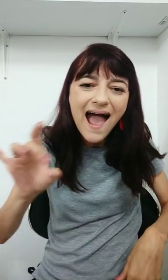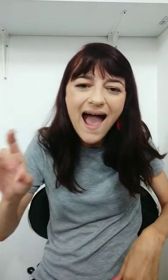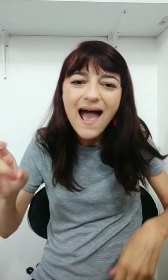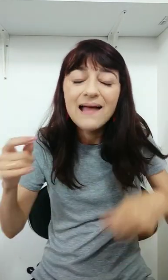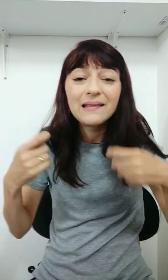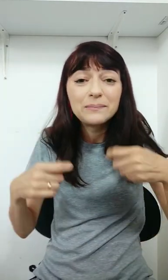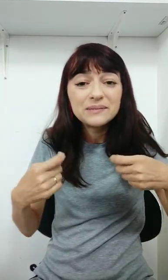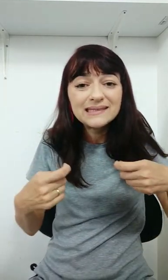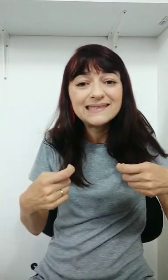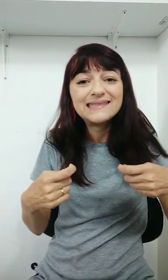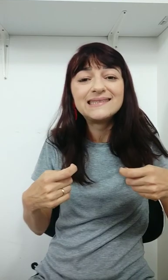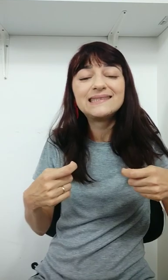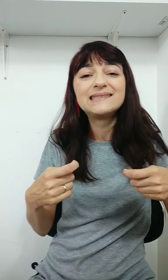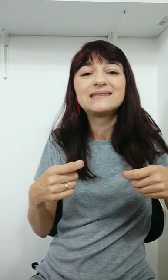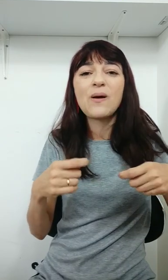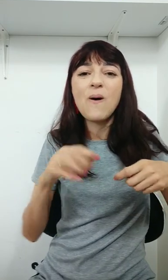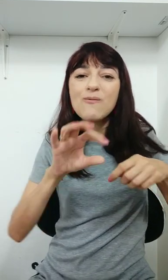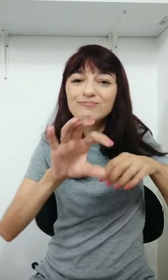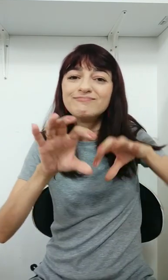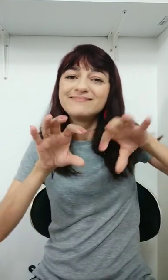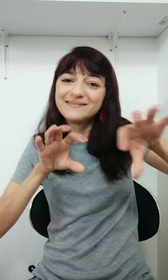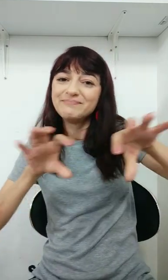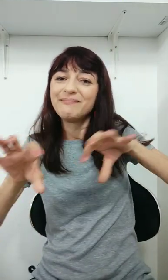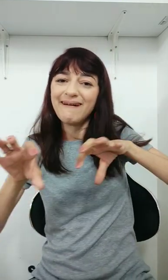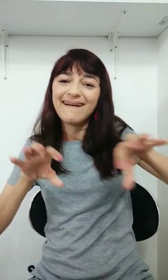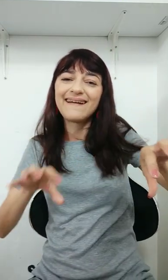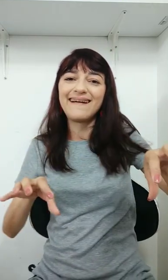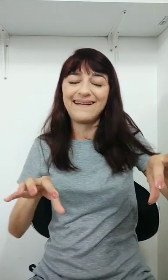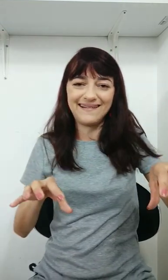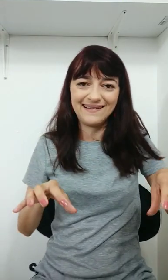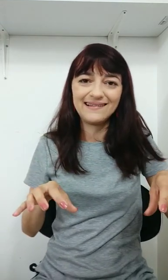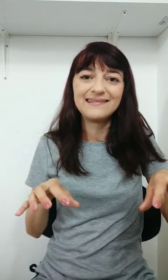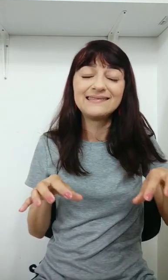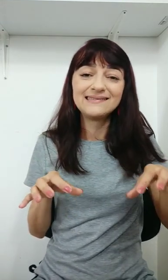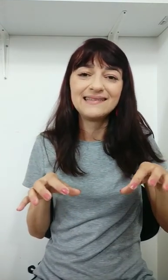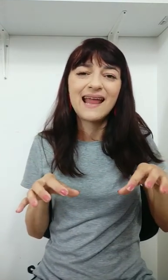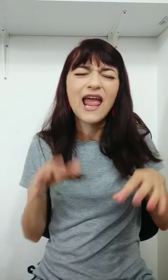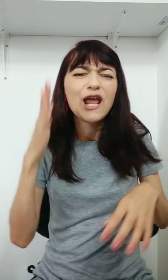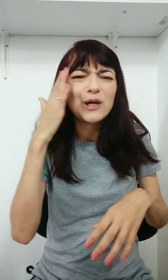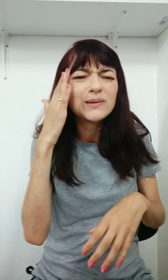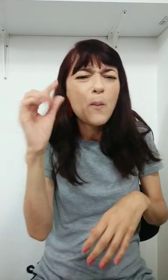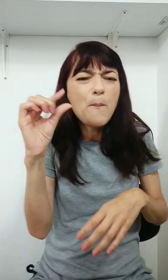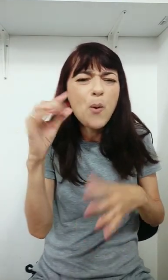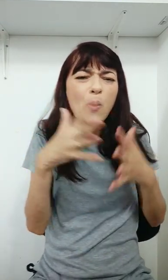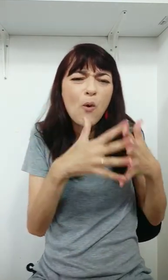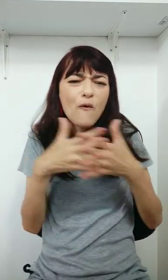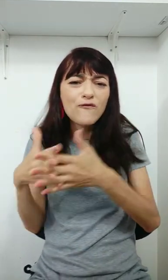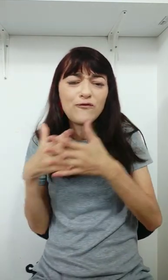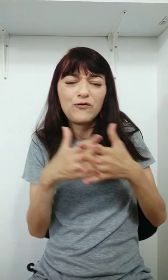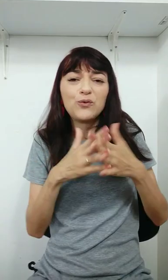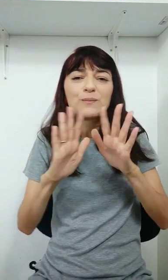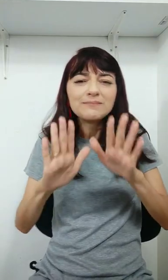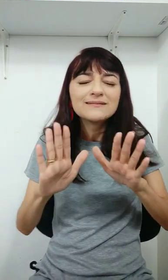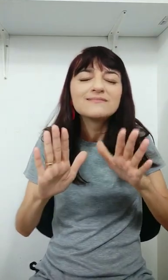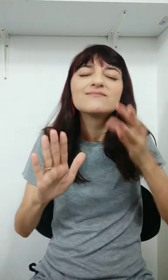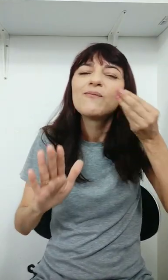no Brasil, em defesa dos direitos dos negros também. Então, além de defender os direitos dos surdos, eles também buscam a defesa